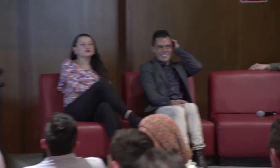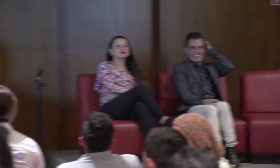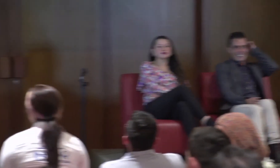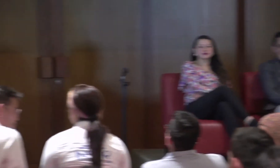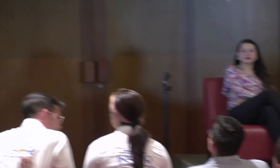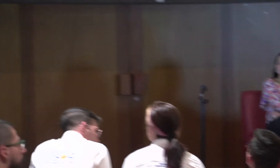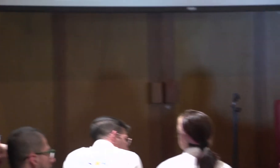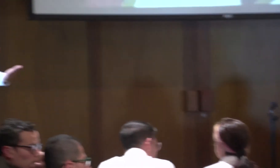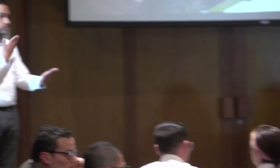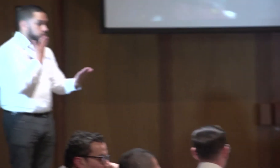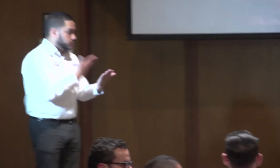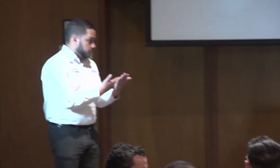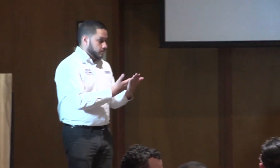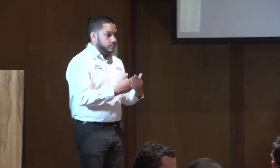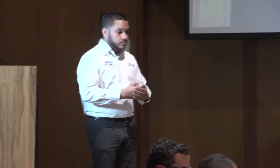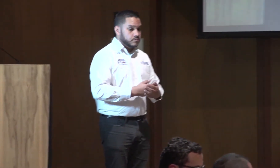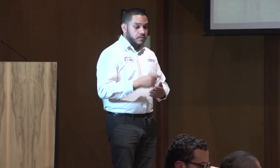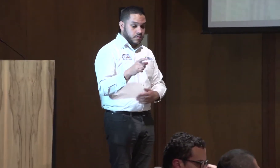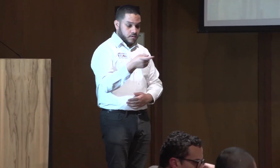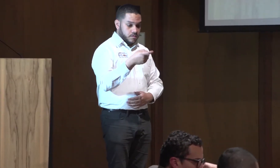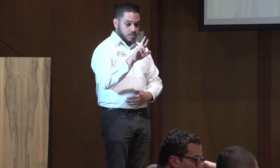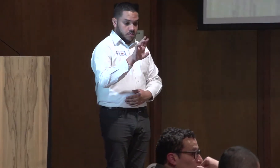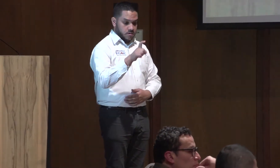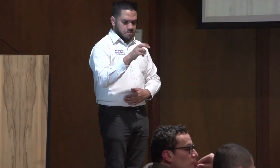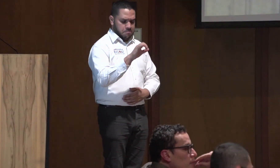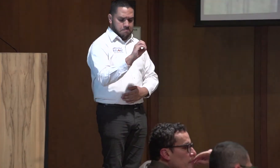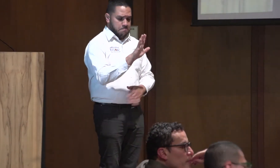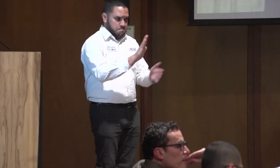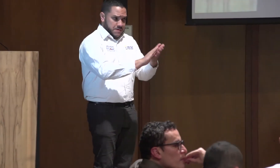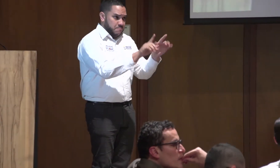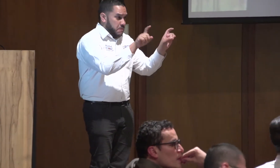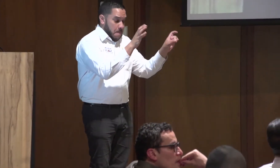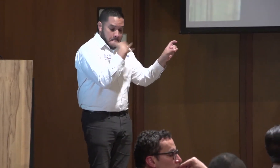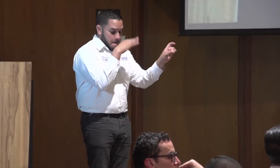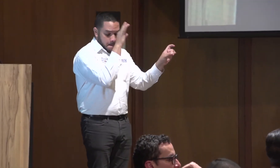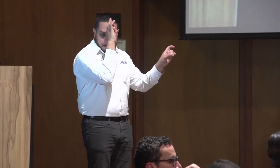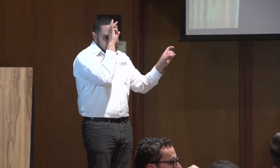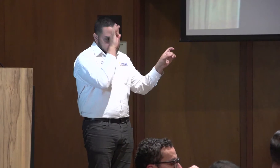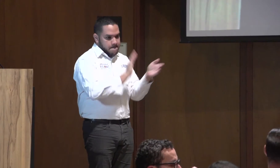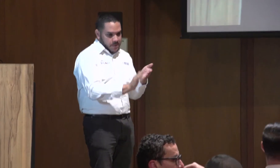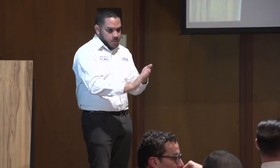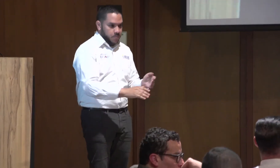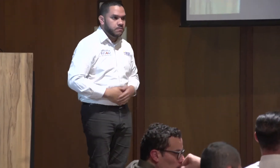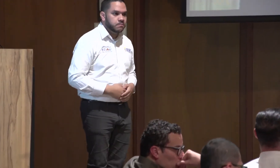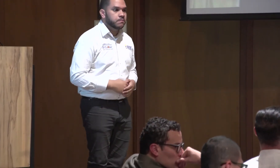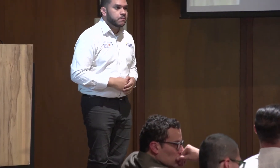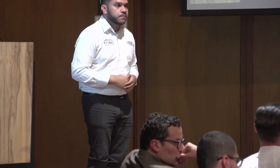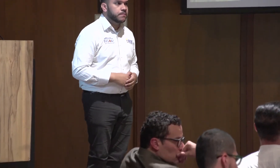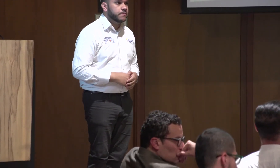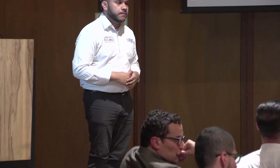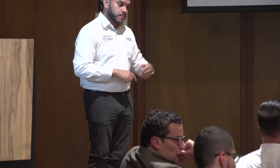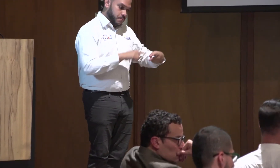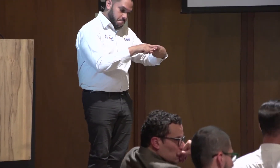Gracias, mi nombre es Liborio. Pido excusas por la ignorancia total que tengo sobre el tema. Dos preguntas. La